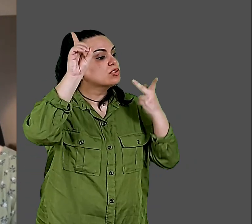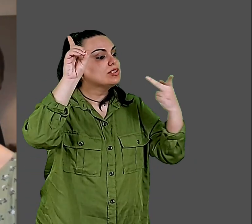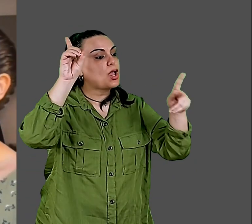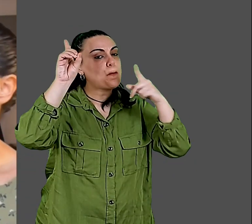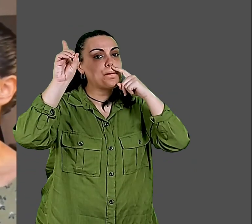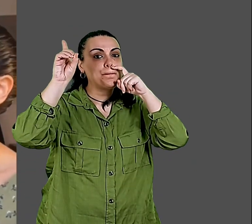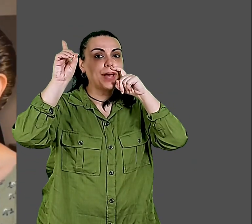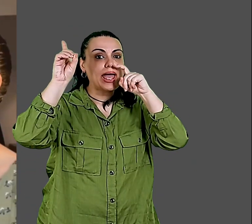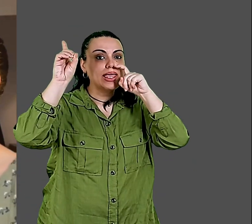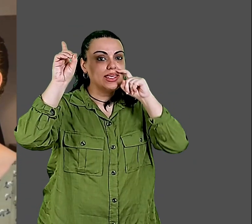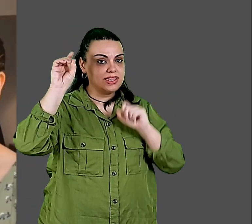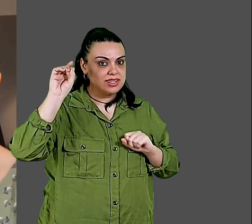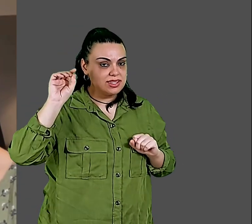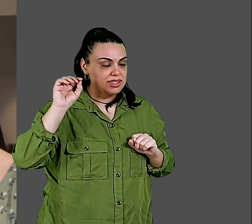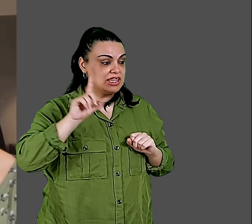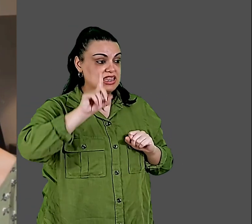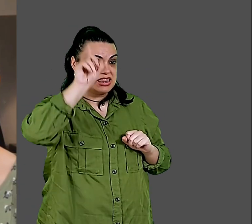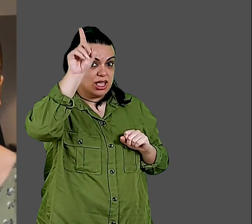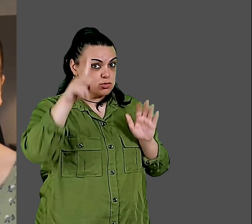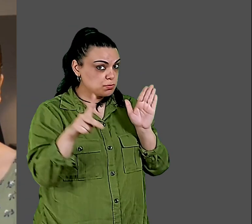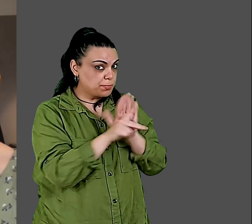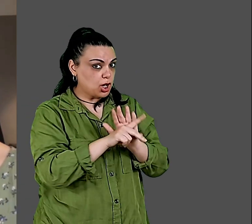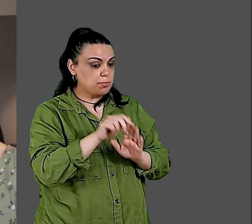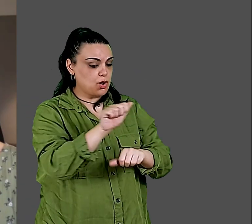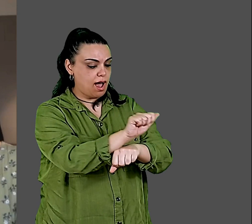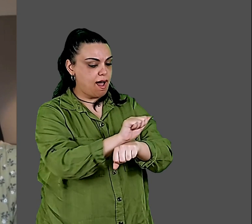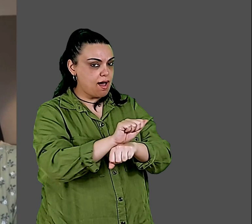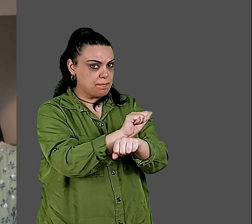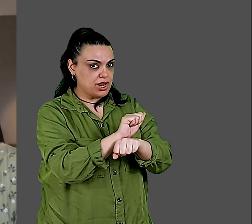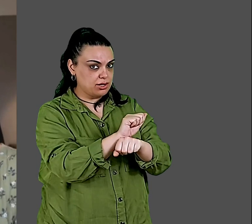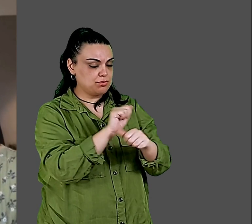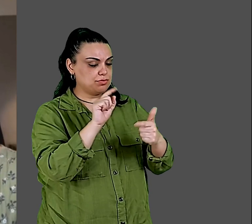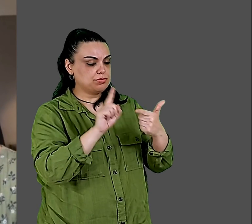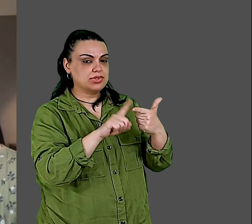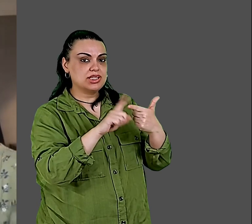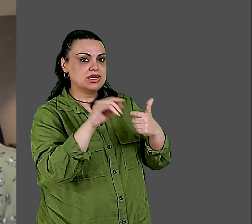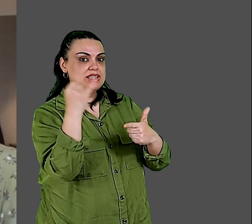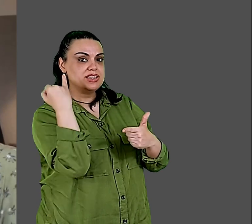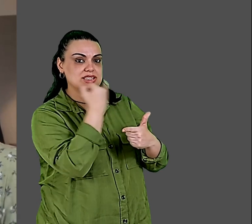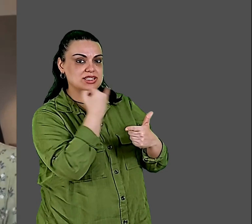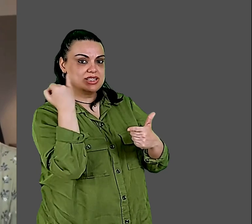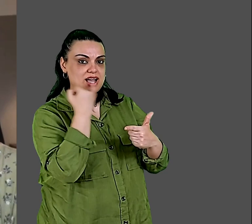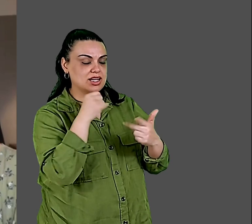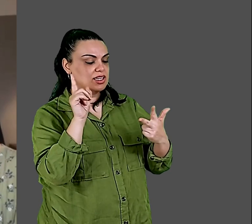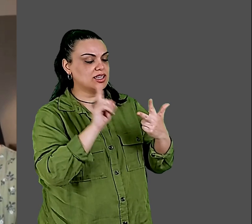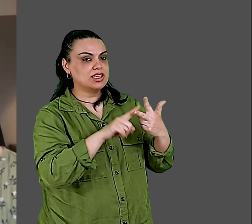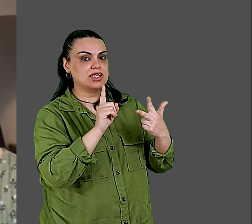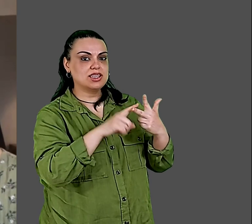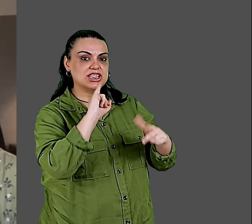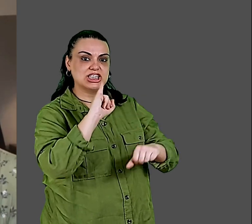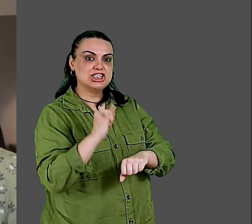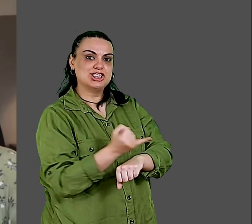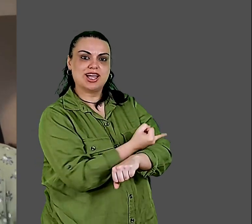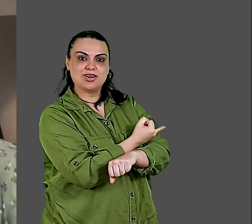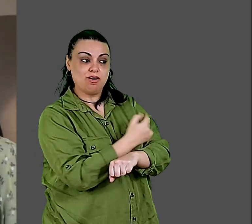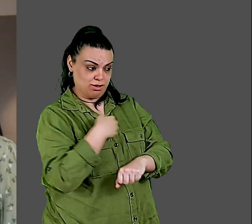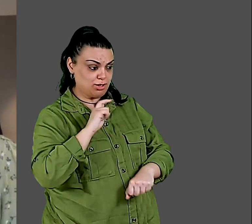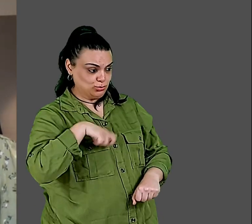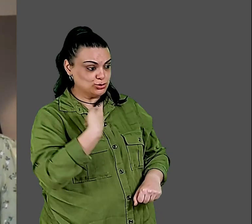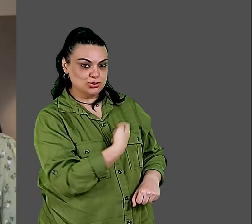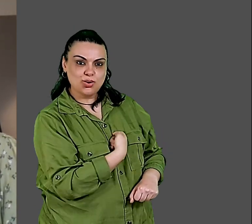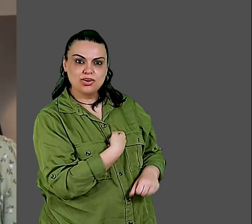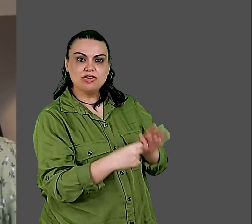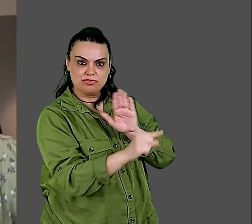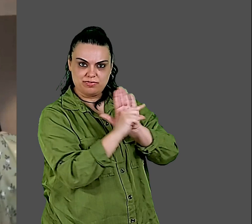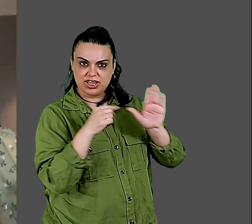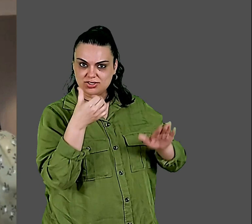pai. O Deus de Abraão, o Deus de Isaque e o Deus de Jacó. Verso